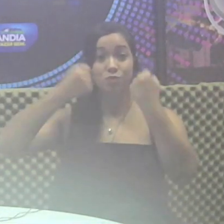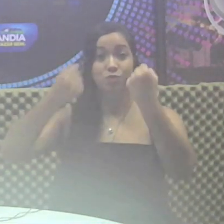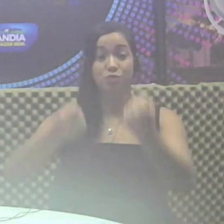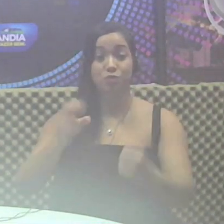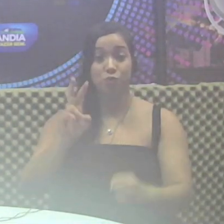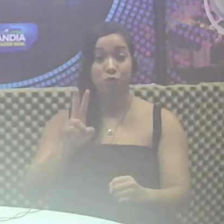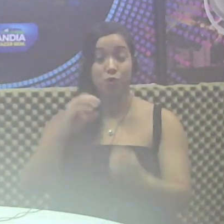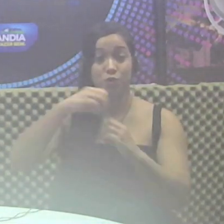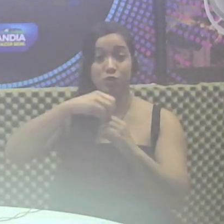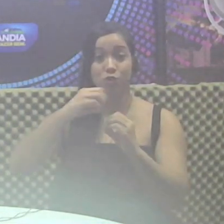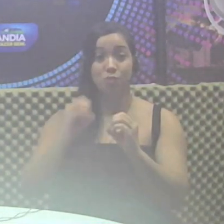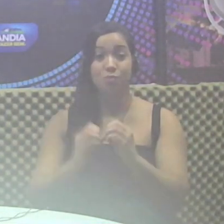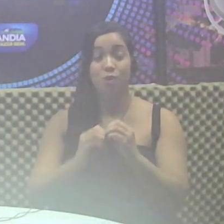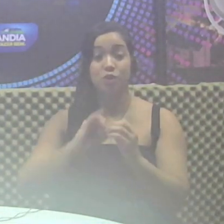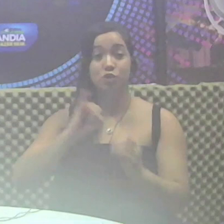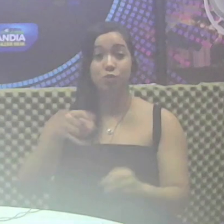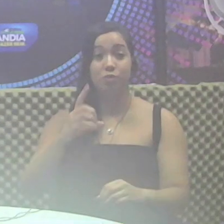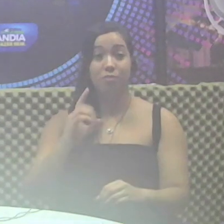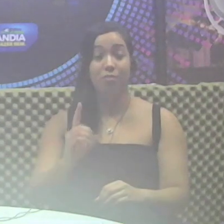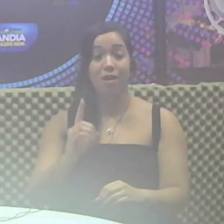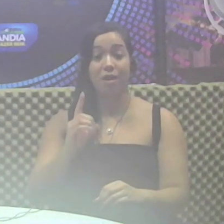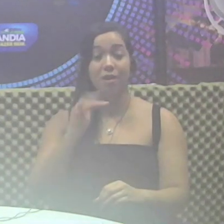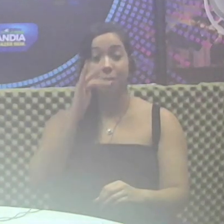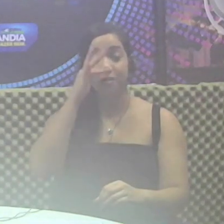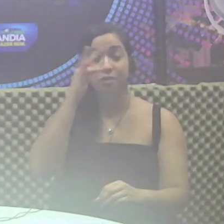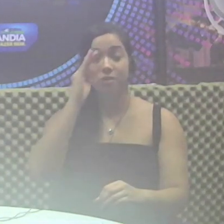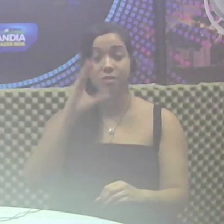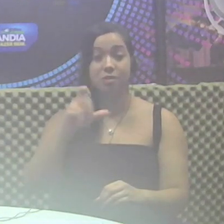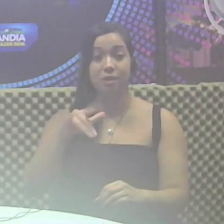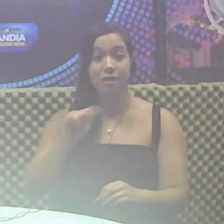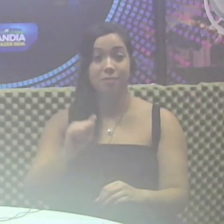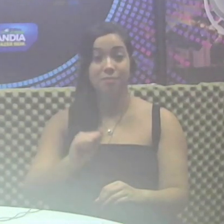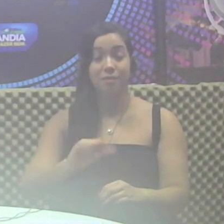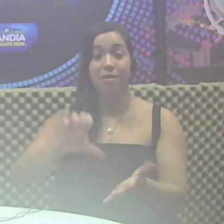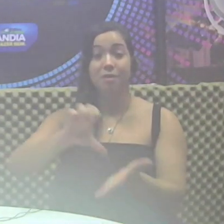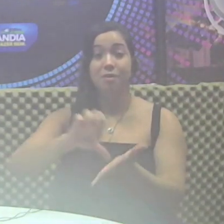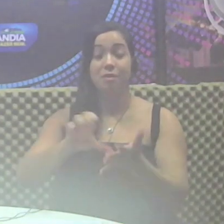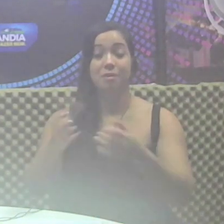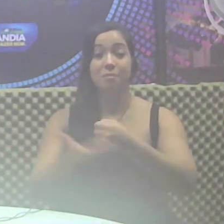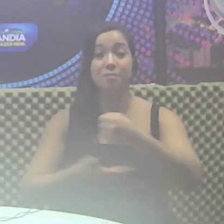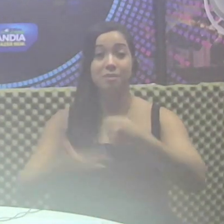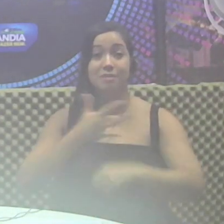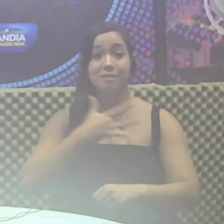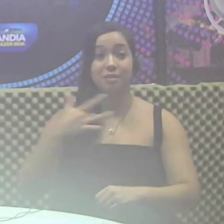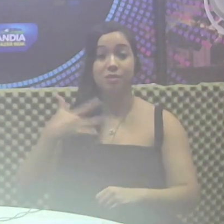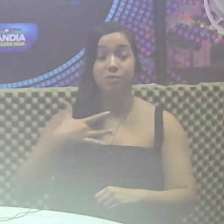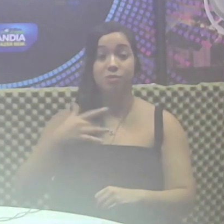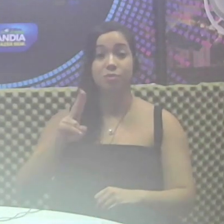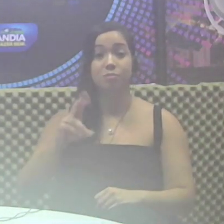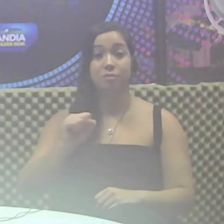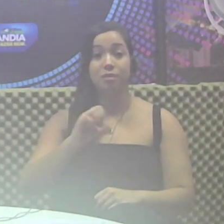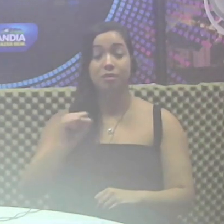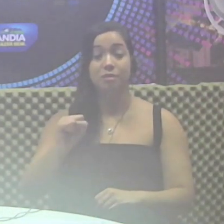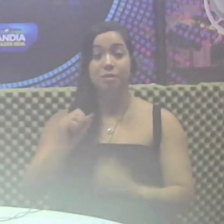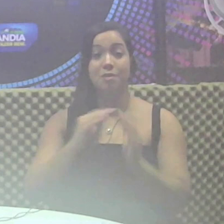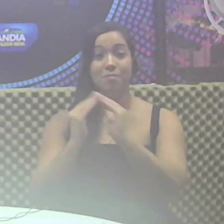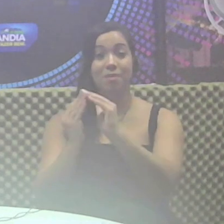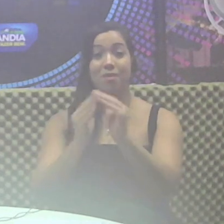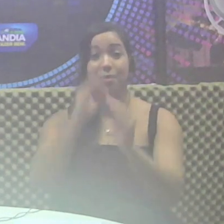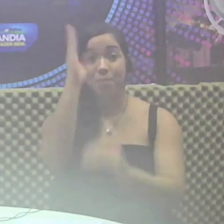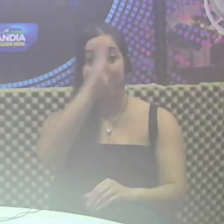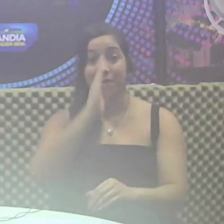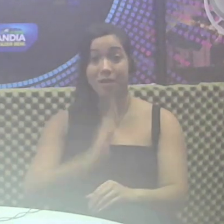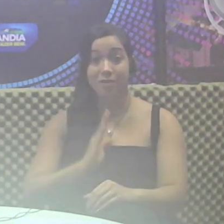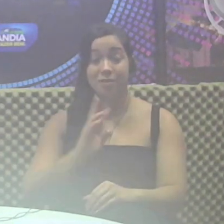Shopping Parque, Joana d'Arc, Jardim Célia e nas Unidades Básicas de Saúde, as UBSFs dos bairros Brasil